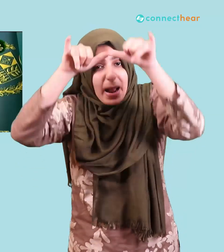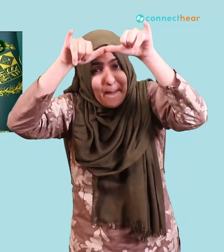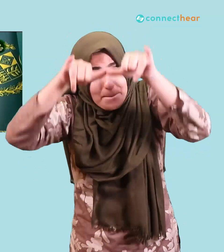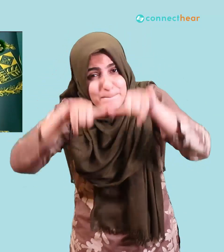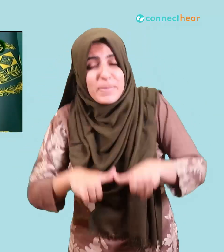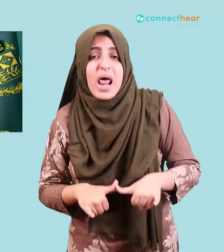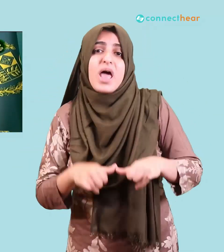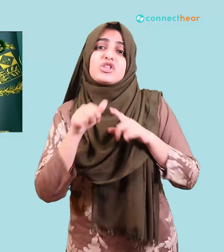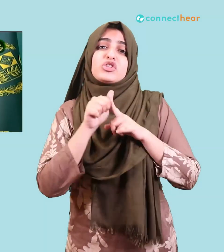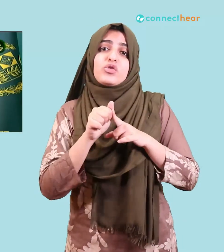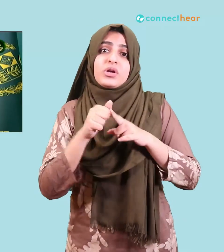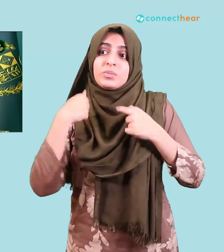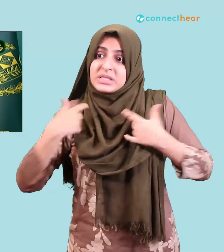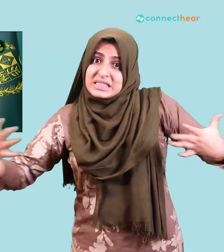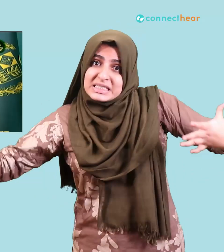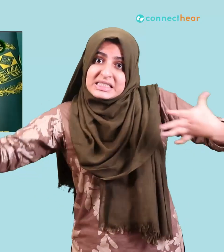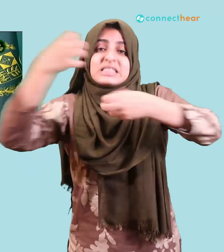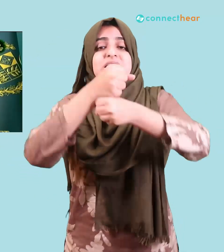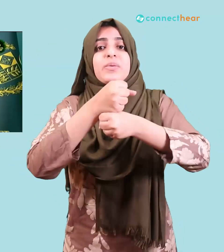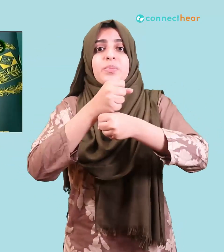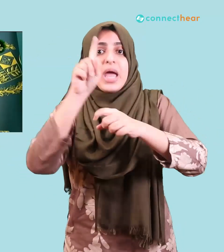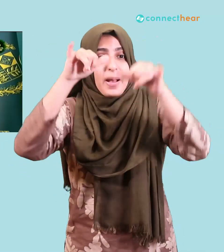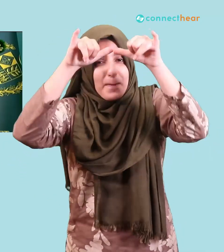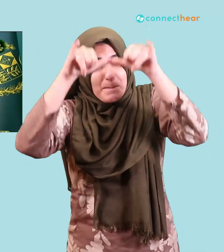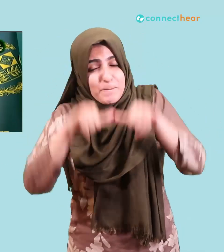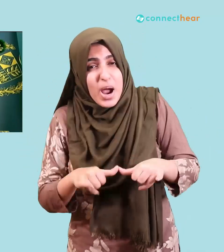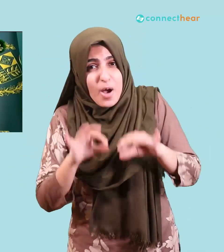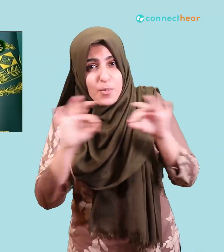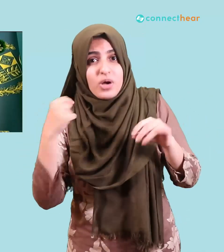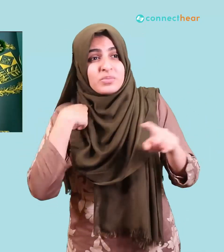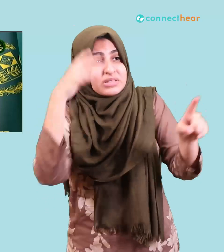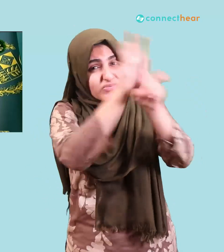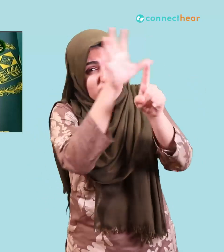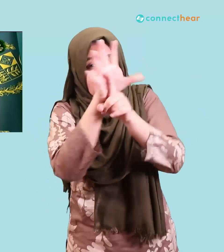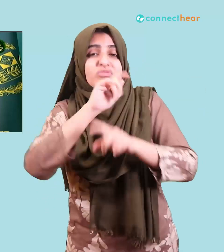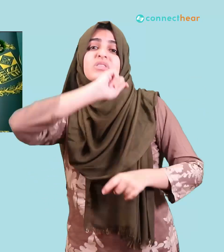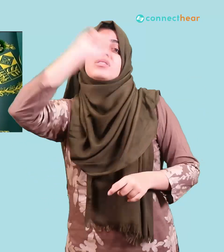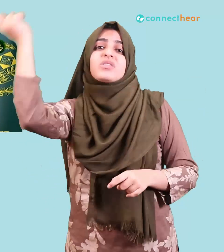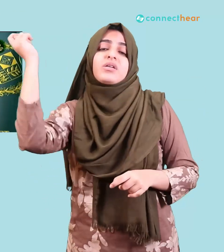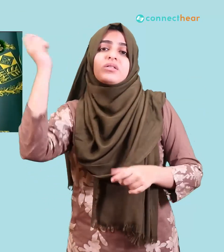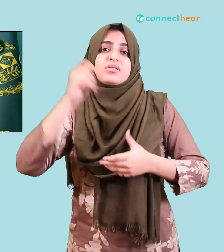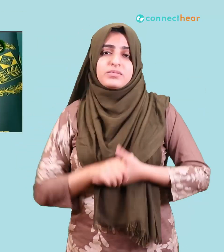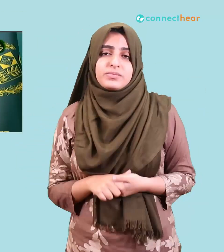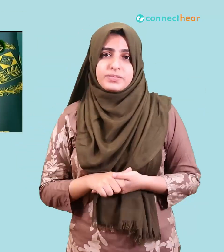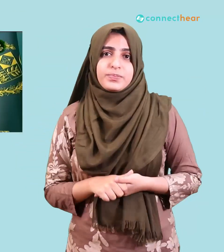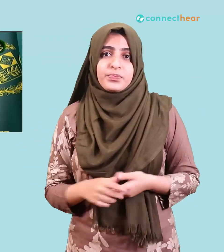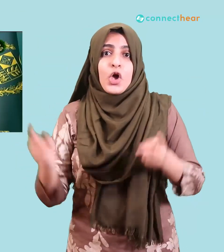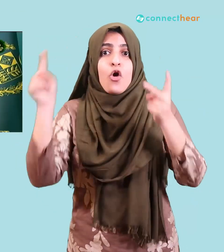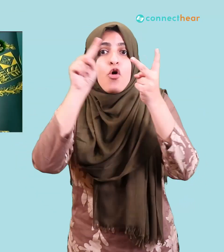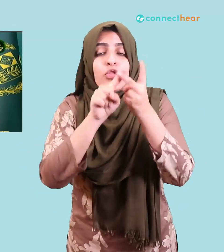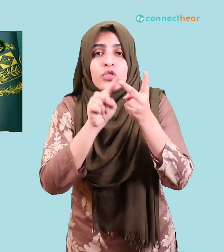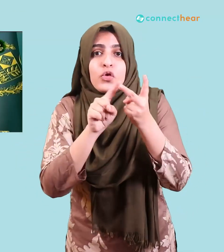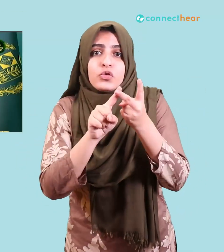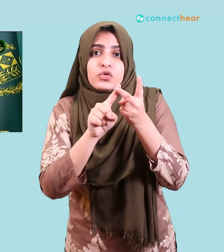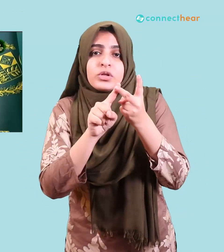کرنا چاہیے، کہ اکٹھا اپروچ کرنا چاہیے، کہ ان کو سمجھانا چاہیے مغرب کو۔ دوسرا، میں نے